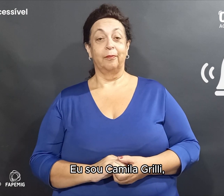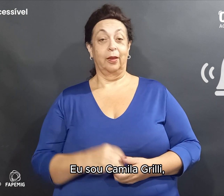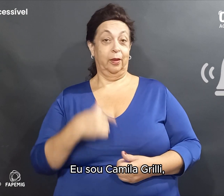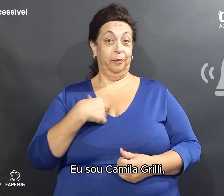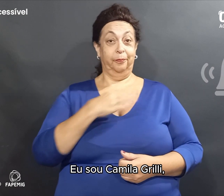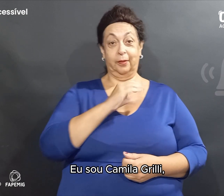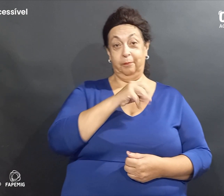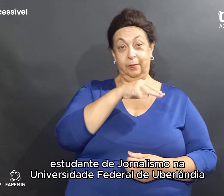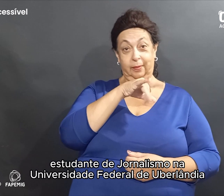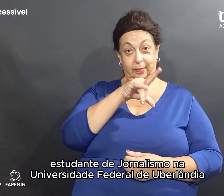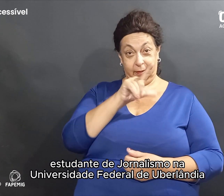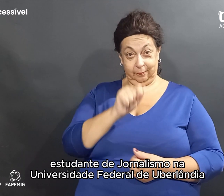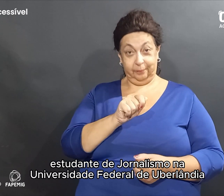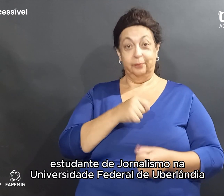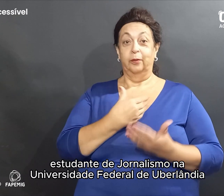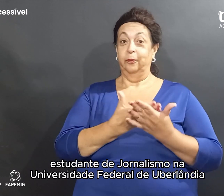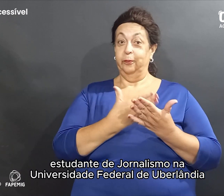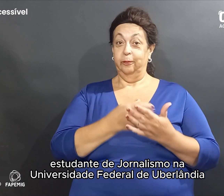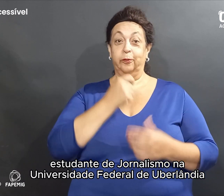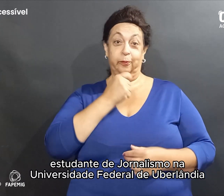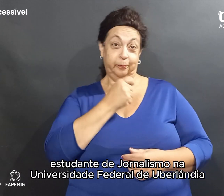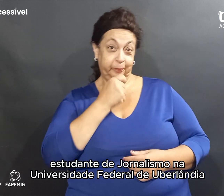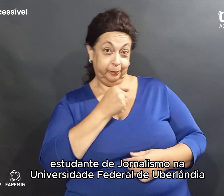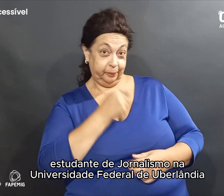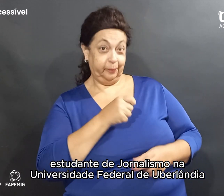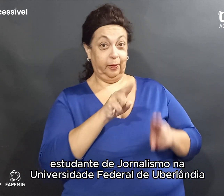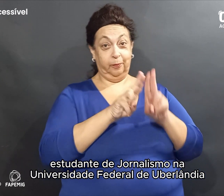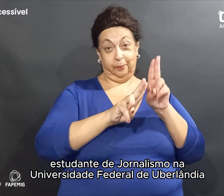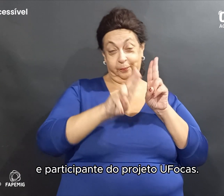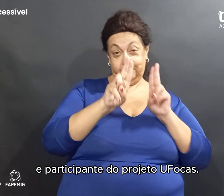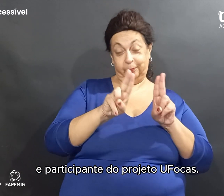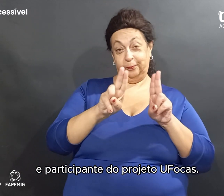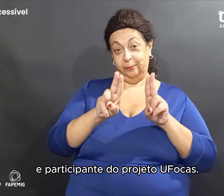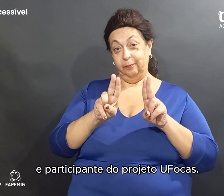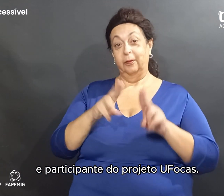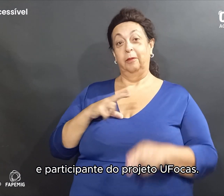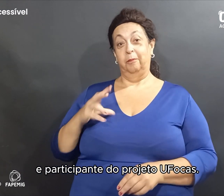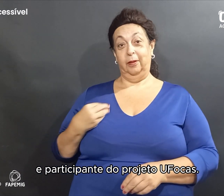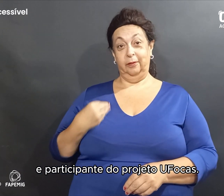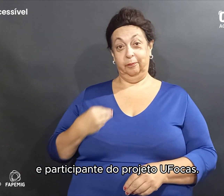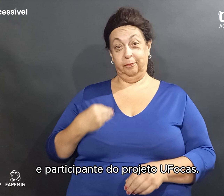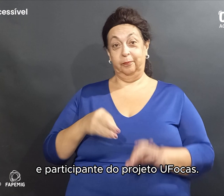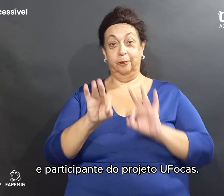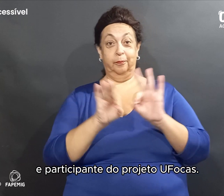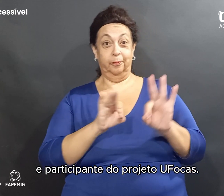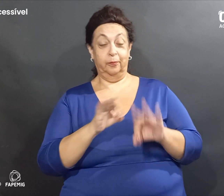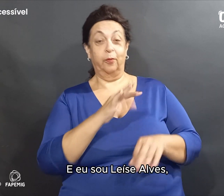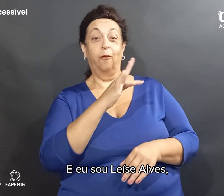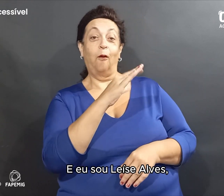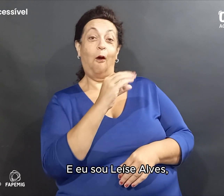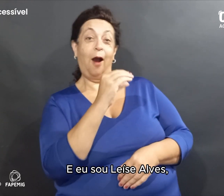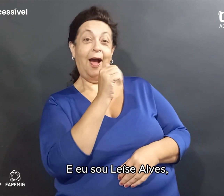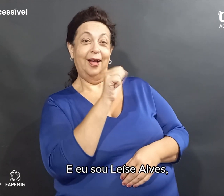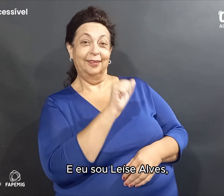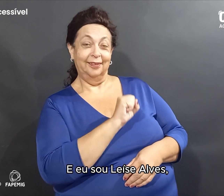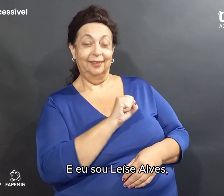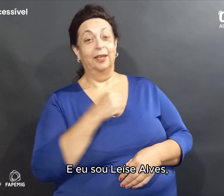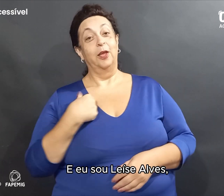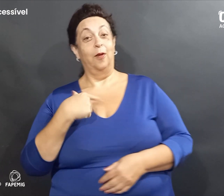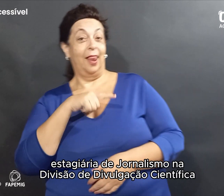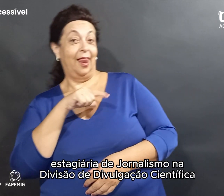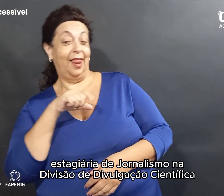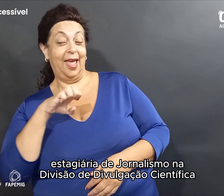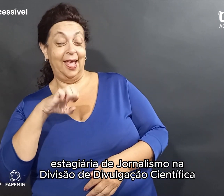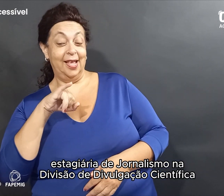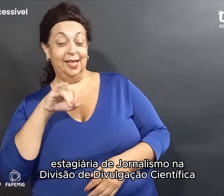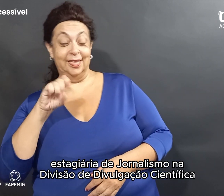Eu sou Camila Grilli, estudante de jornalismo na Universidade Federal de Uberlândia e participante do projeto Focas. E eu sou Leíse